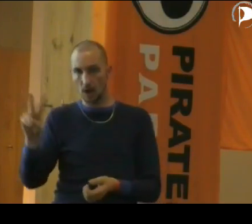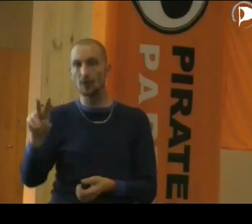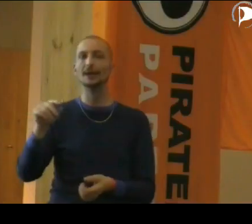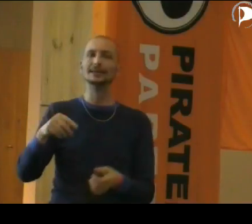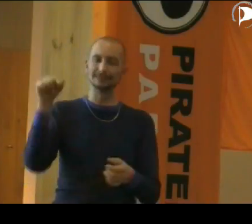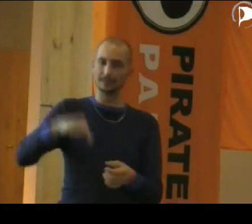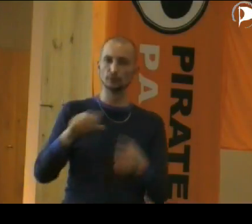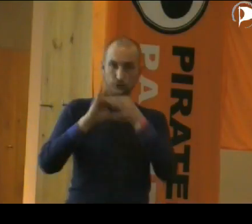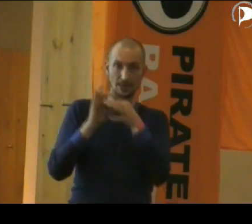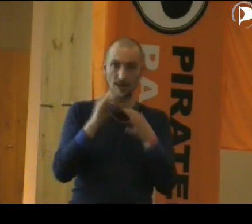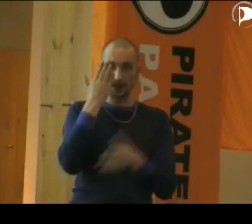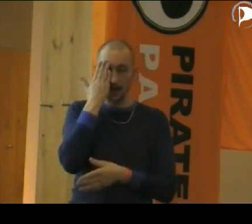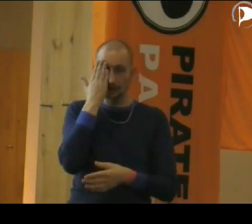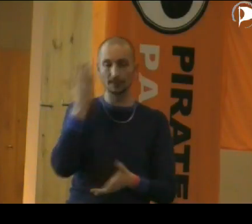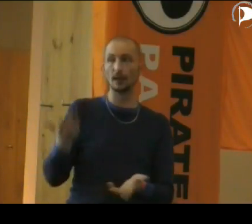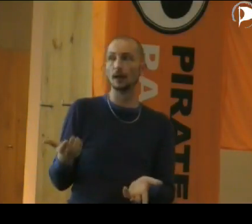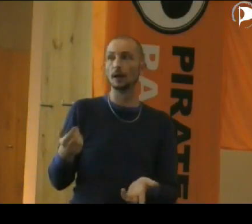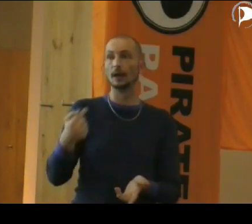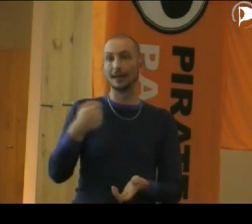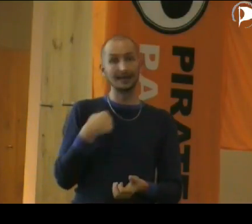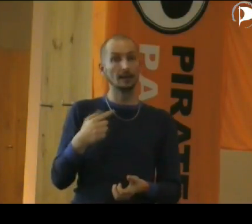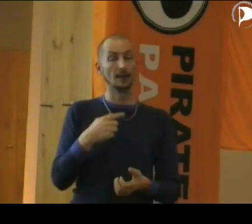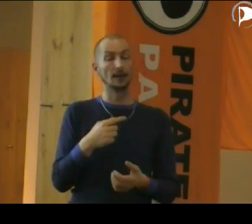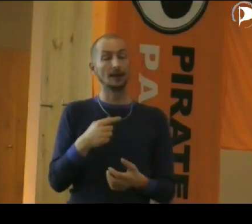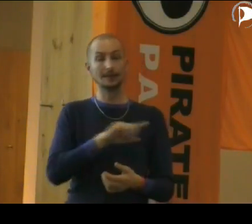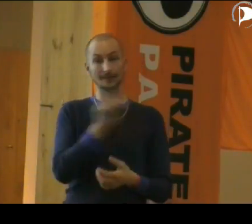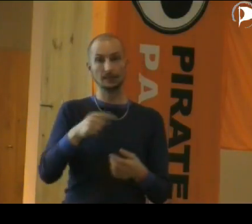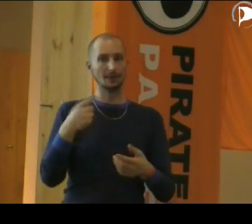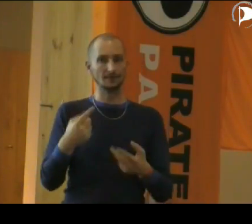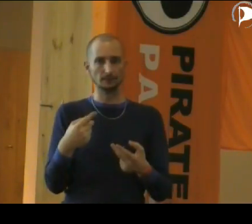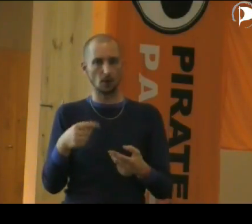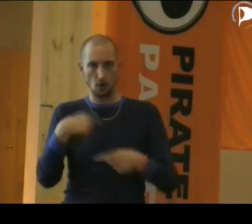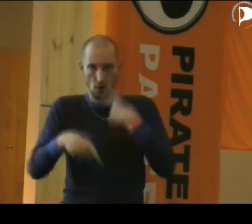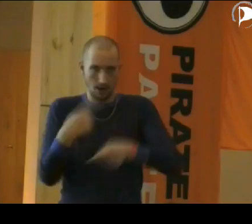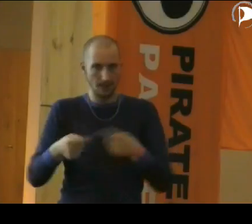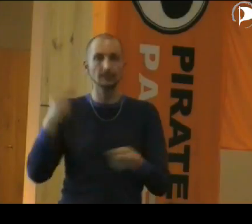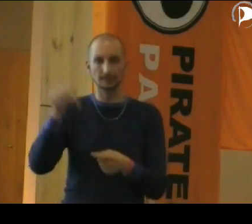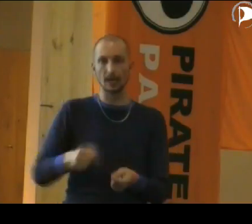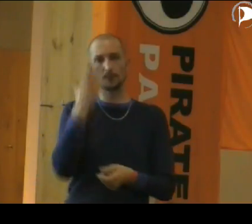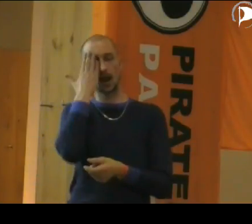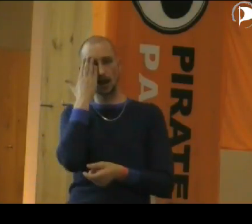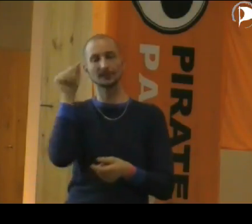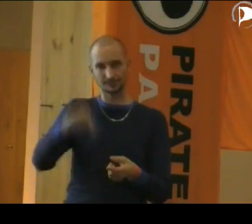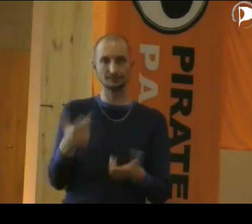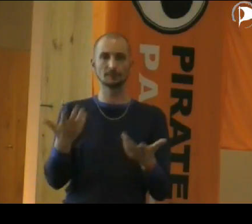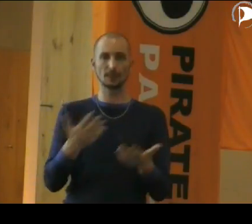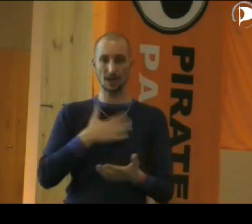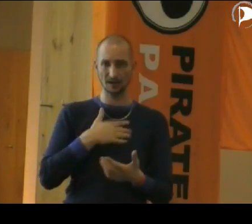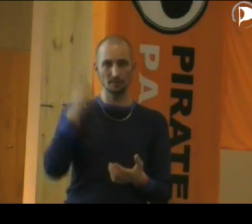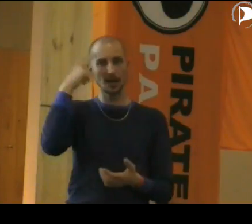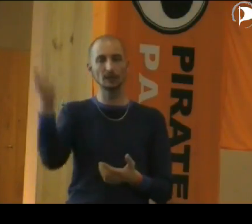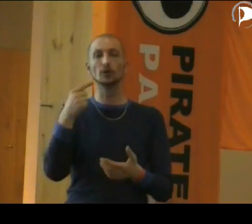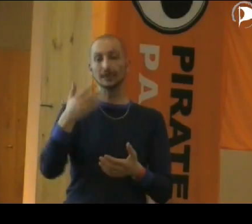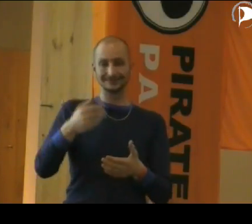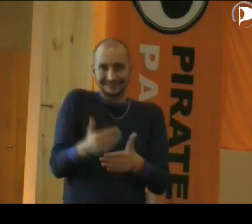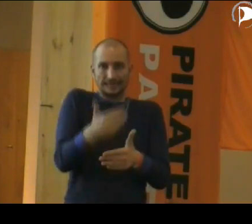piraten deswegen spiele ich die rolle und die erste geige sondern beraten von deren meinung sind dann hat meine meinung einfach meine entwicklung